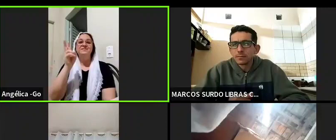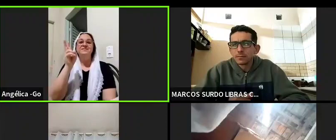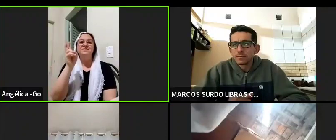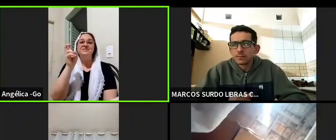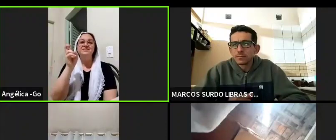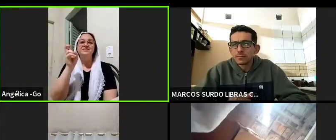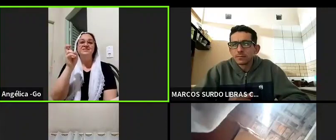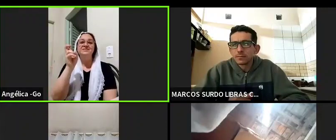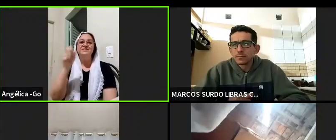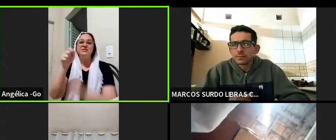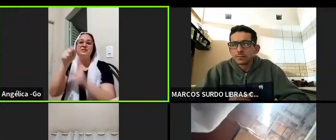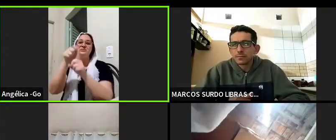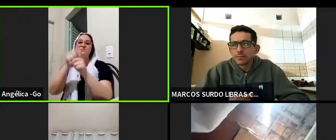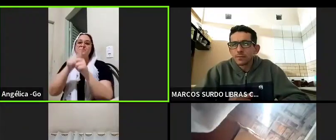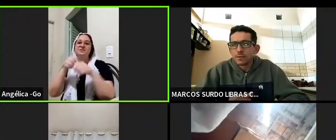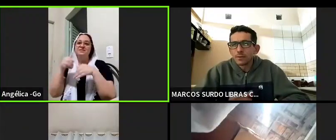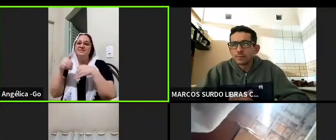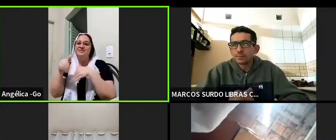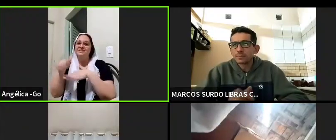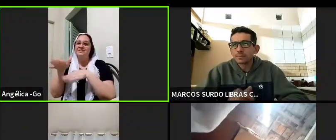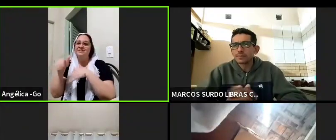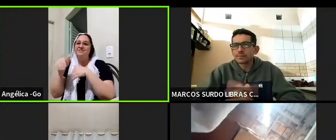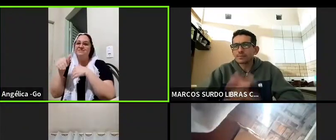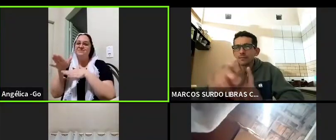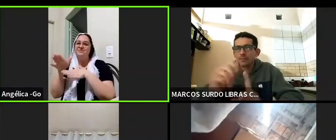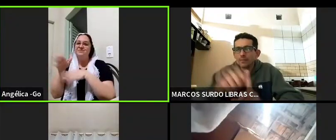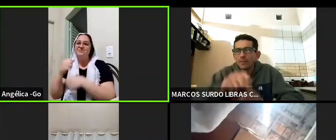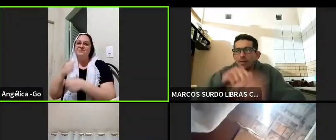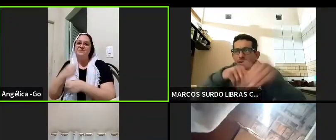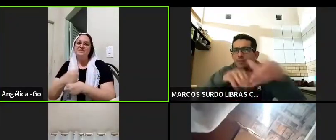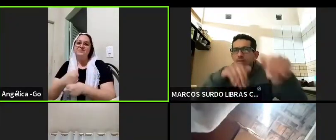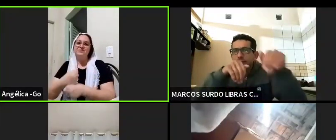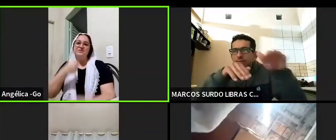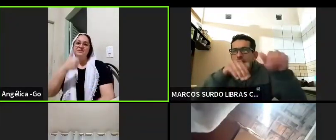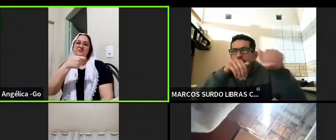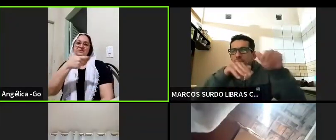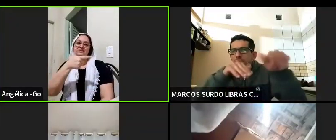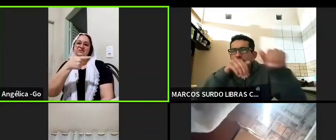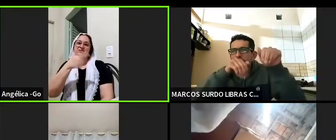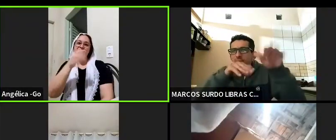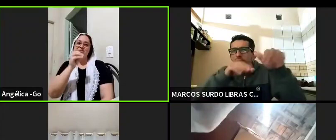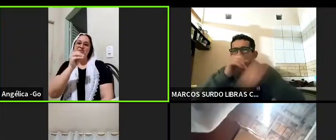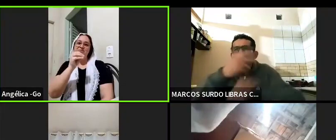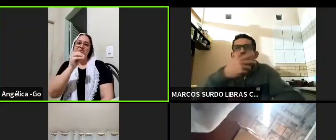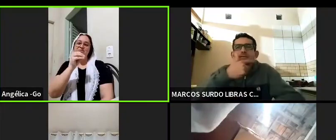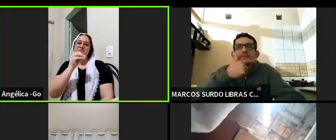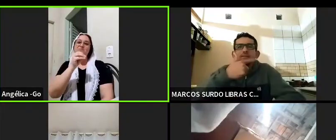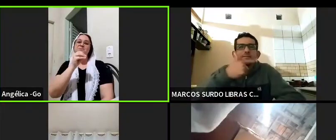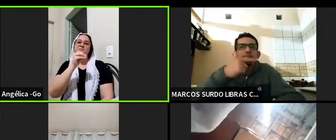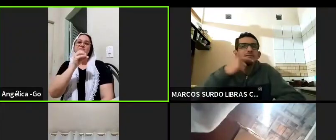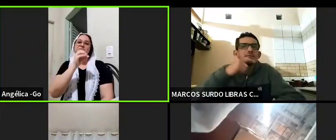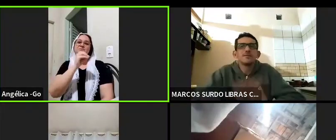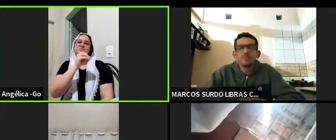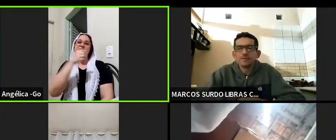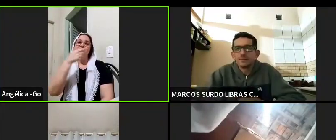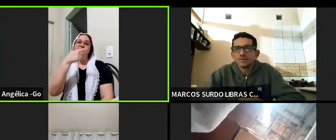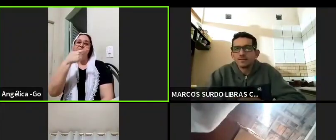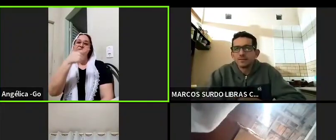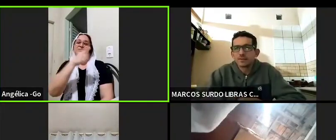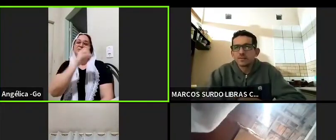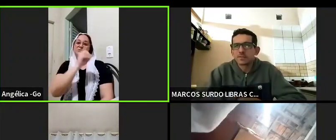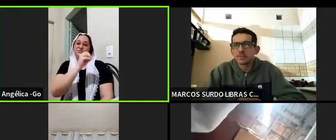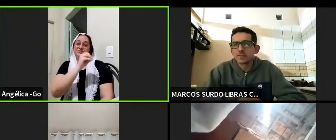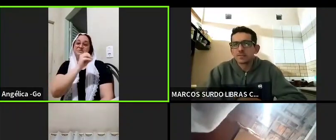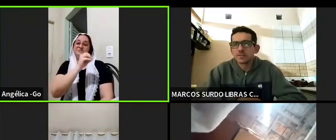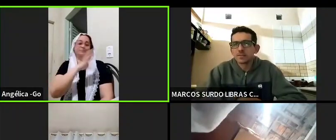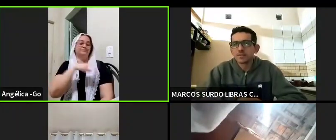Aleluia. De 2022. E o Senhor Deus diz assim: não vai muito tempo. Eu vou mostrar que o que